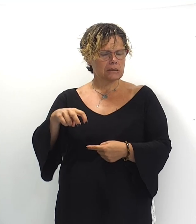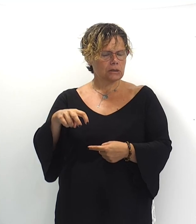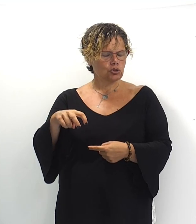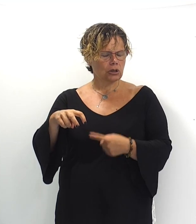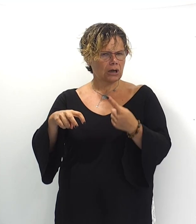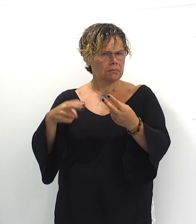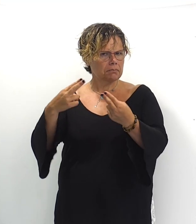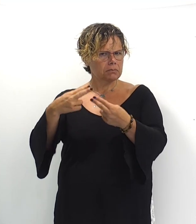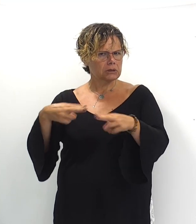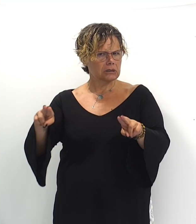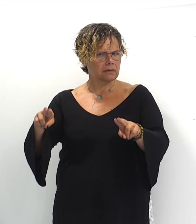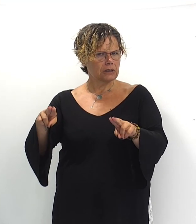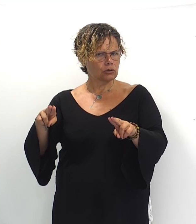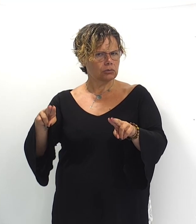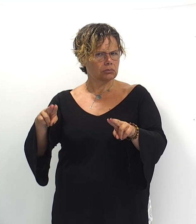i divieti.